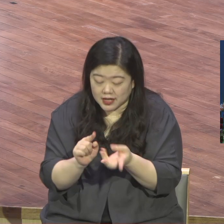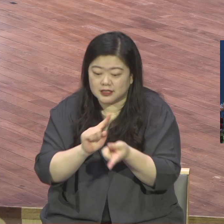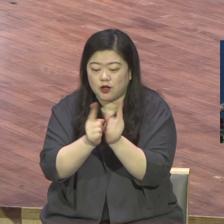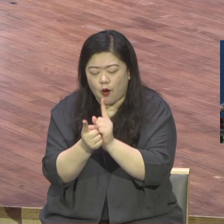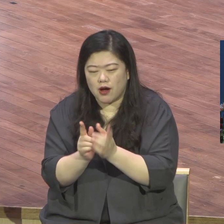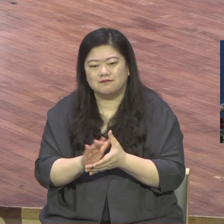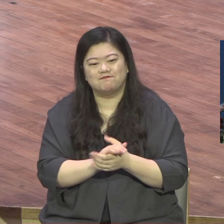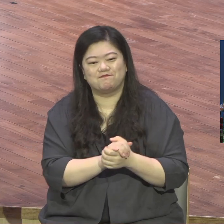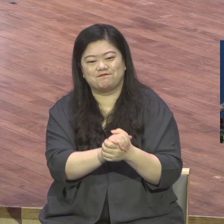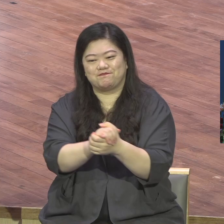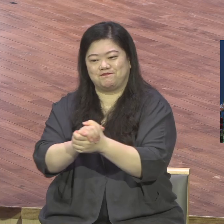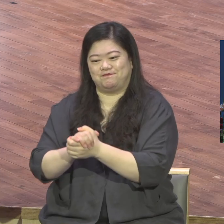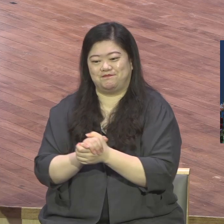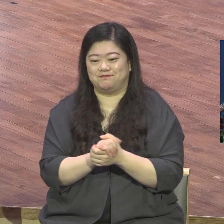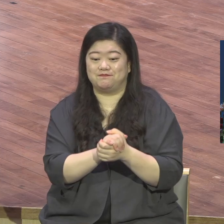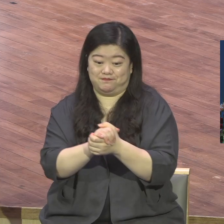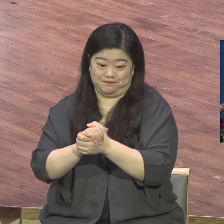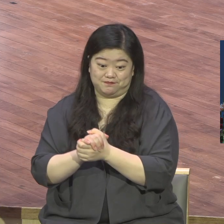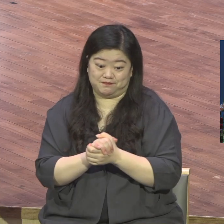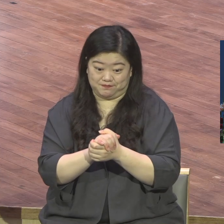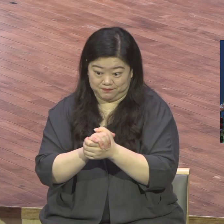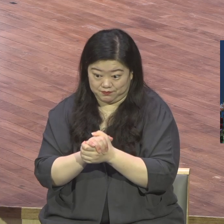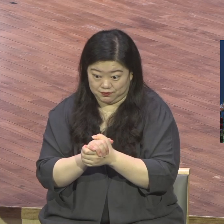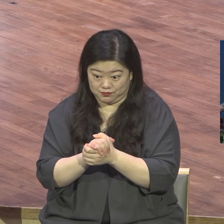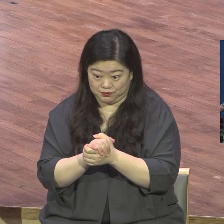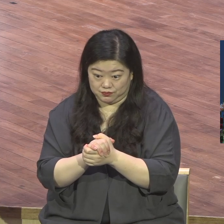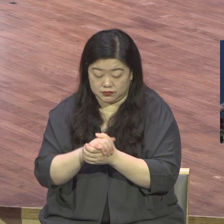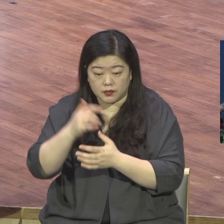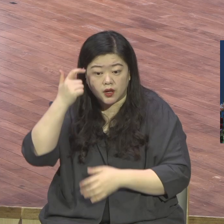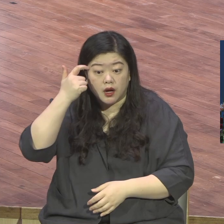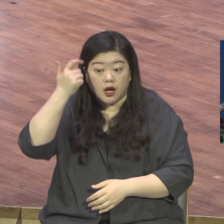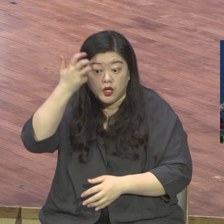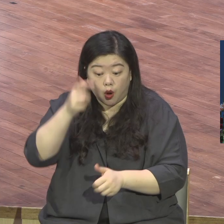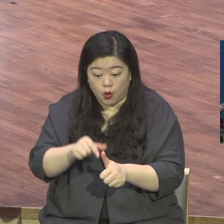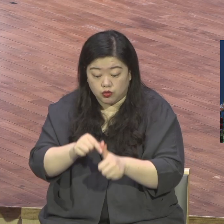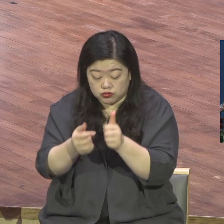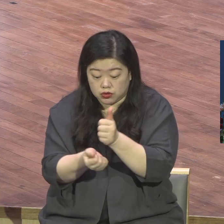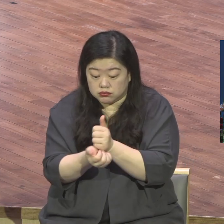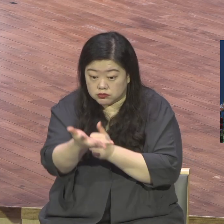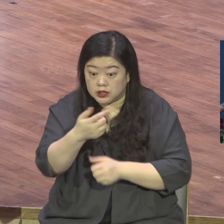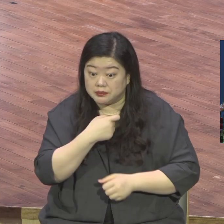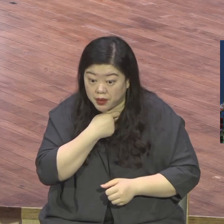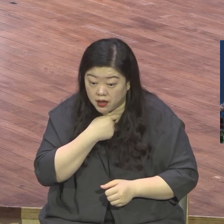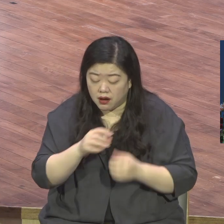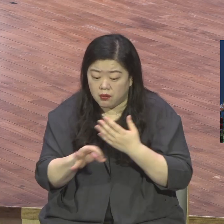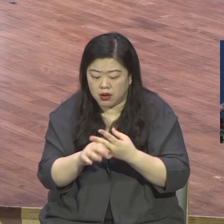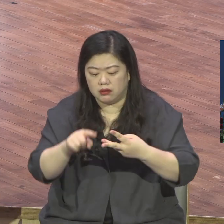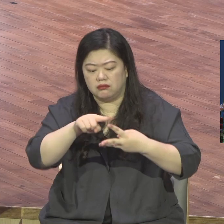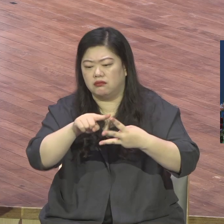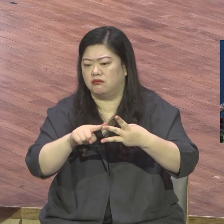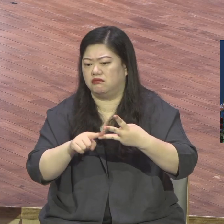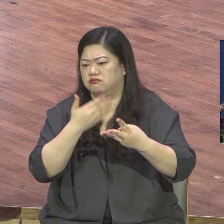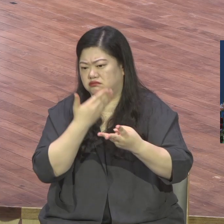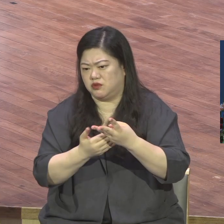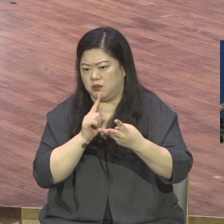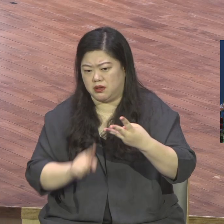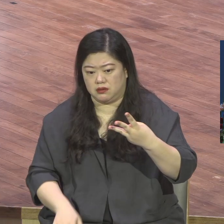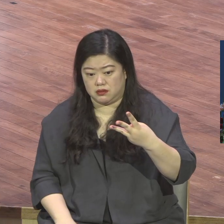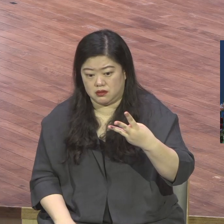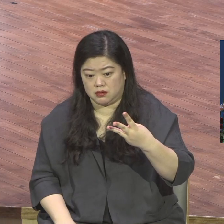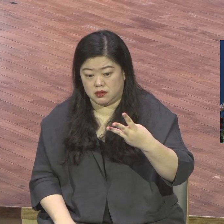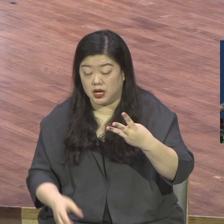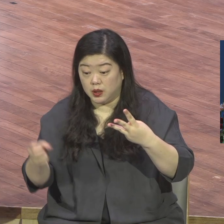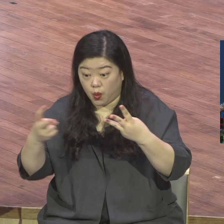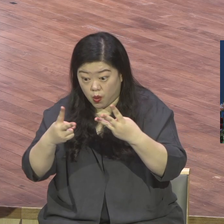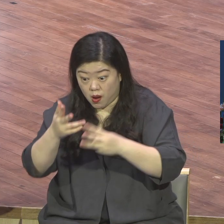모습을 강조하면서 한마디로 생명 살리는 본론을 붙잡으라. 그러면서 21절에 보니까